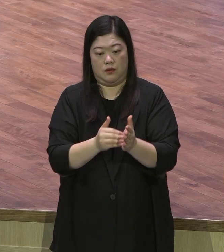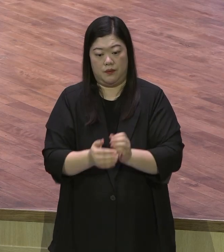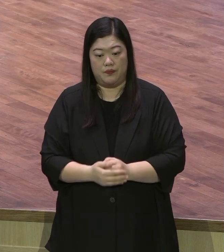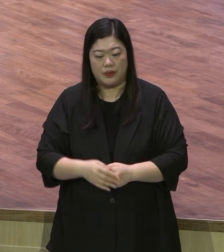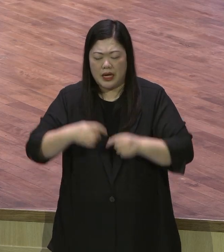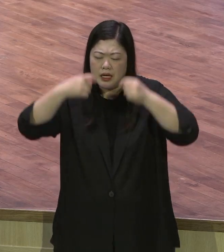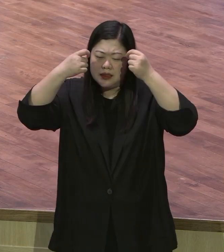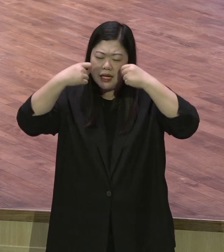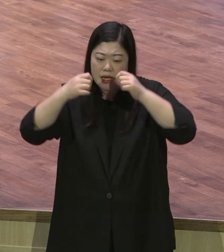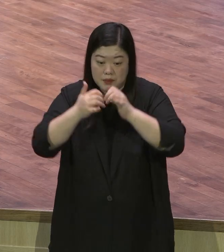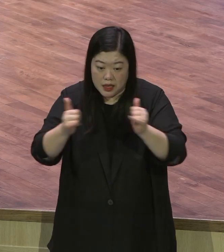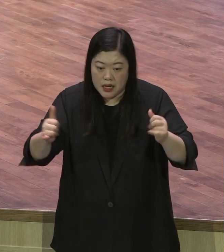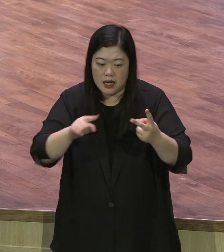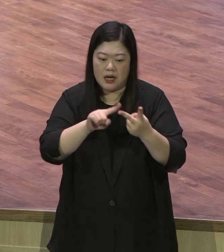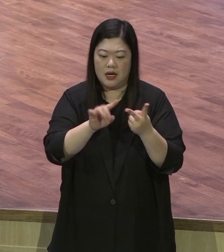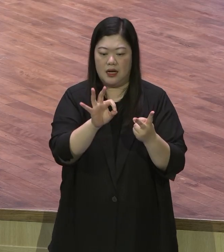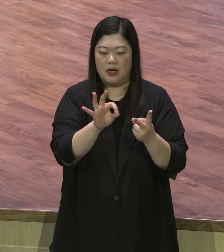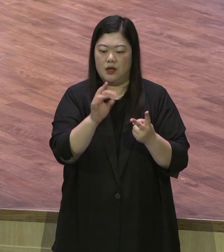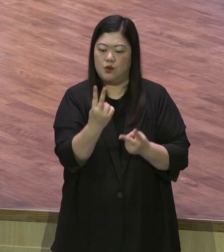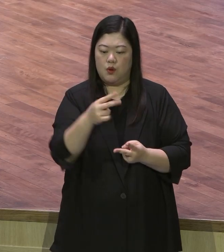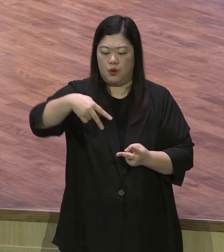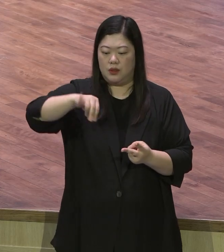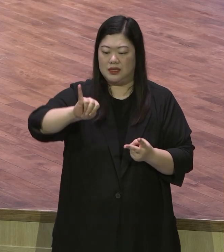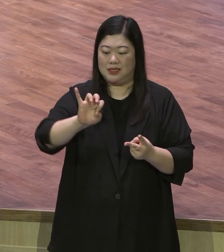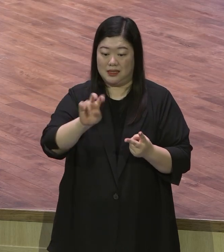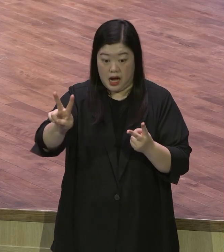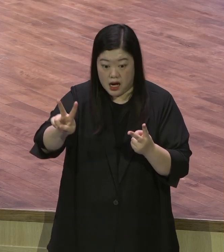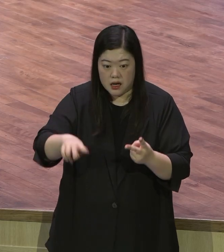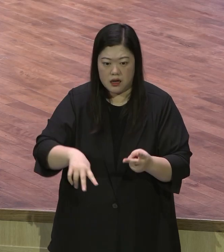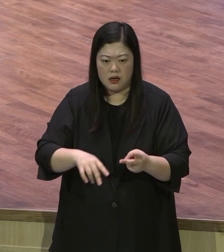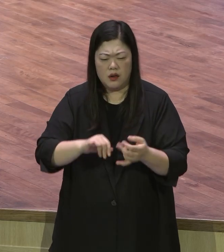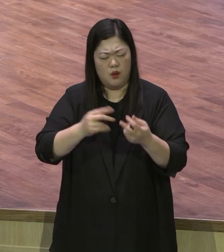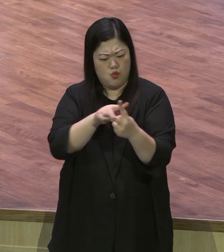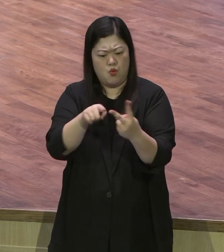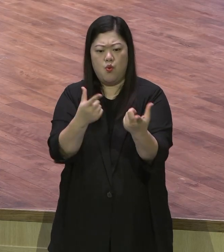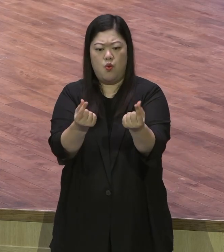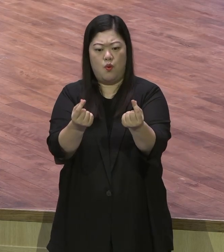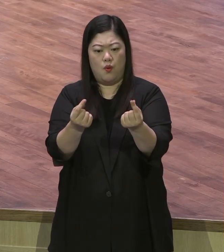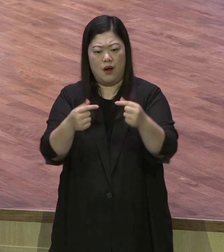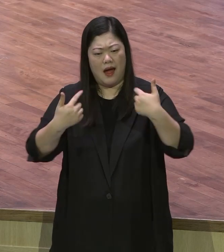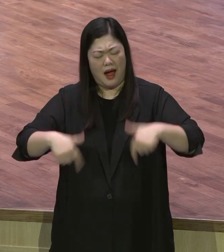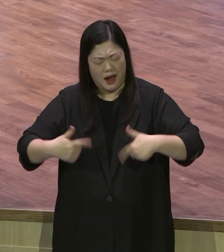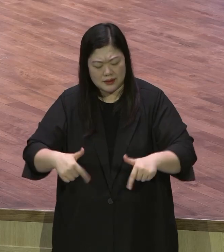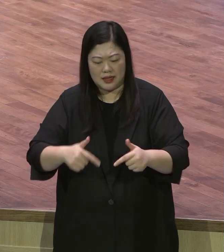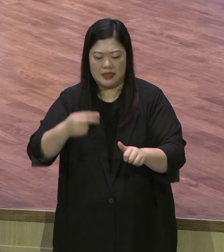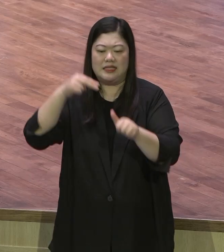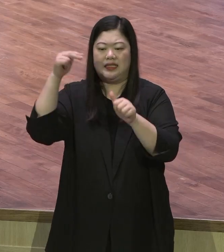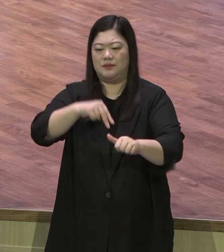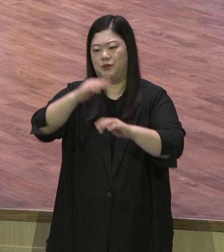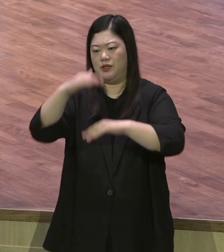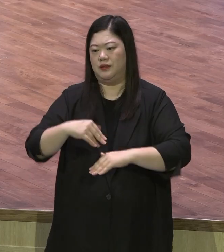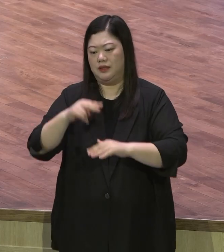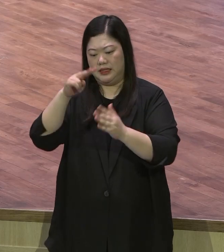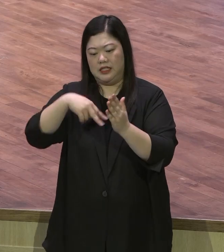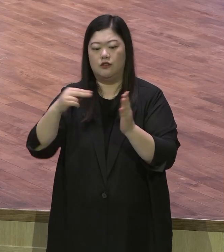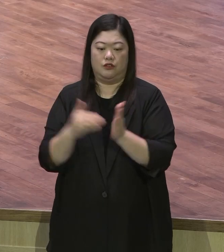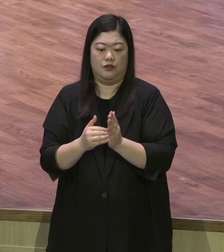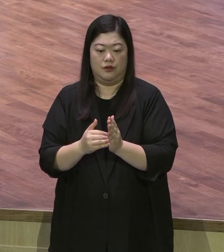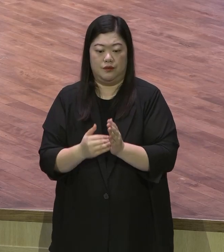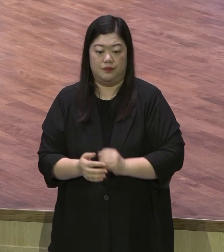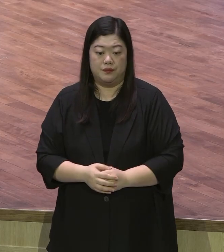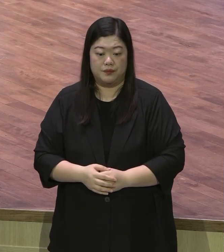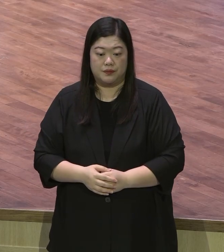에레미야도 요시야의 종교 개혁을 지지하는 메시지를 선포했는데 이 동시에 이들은 다 동시대에 살아서